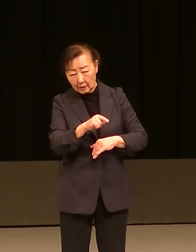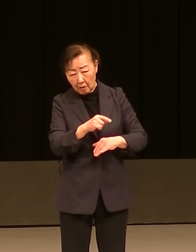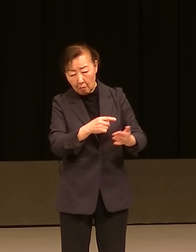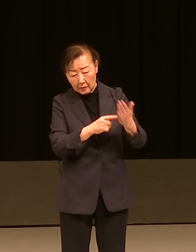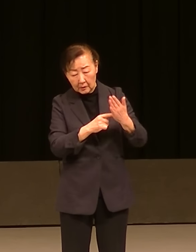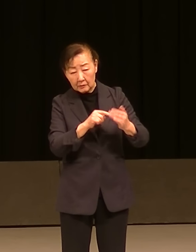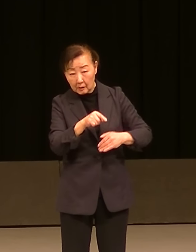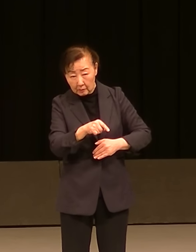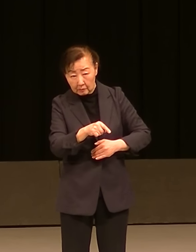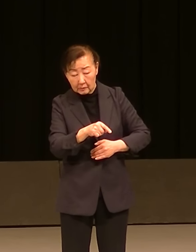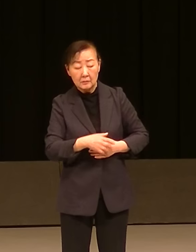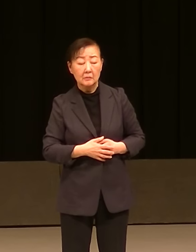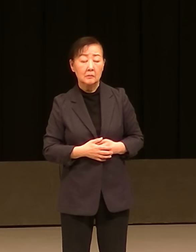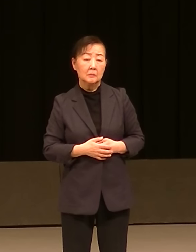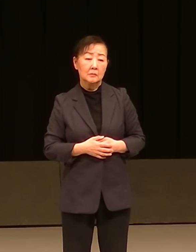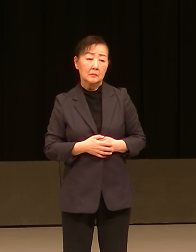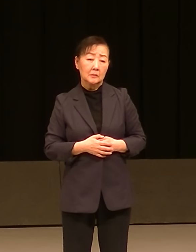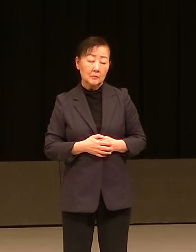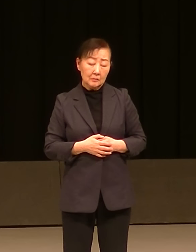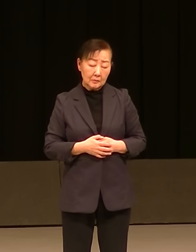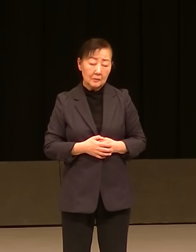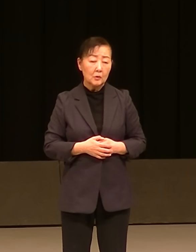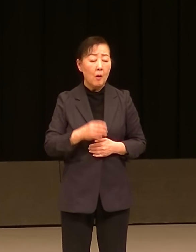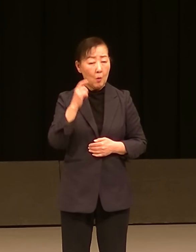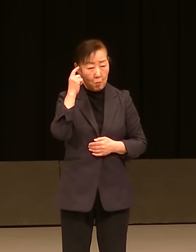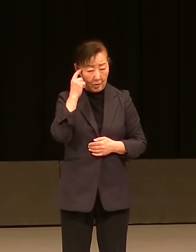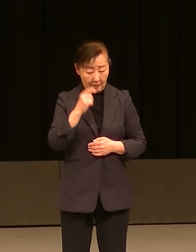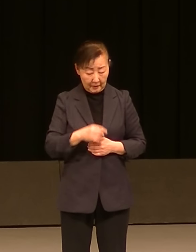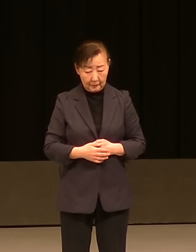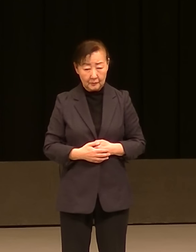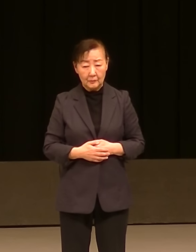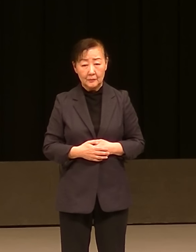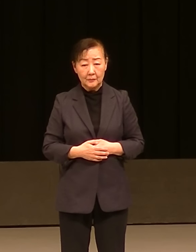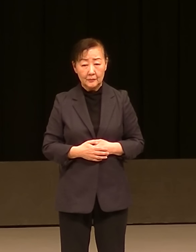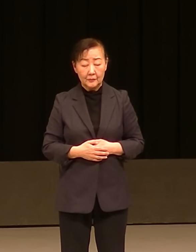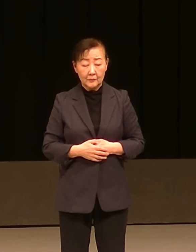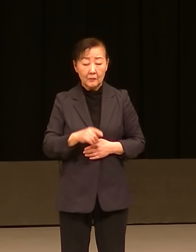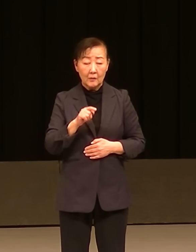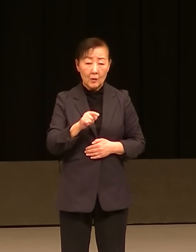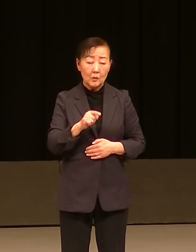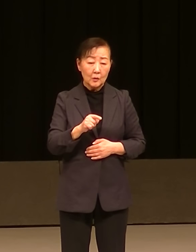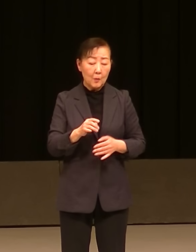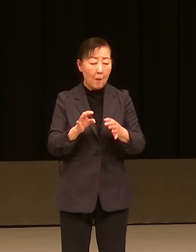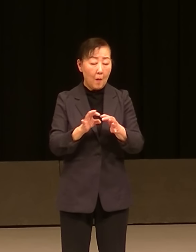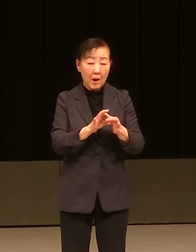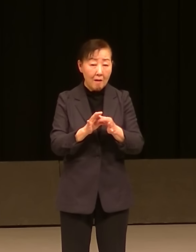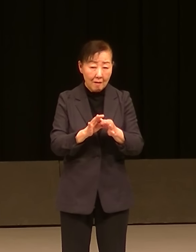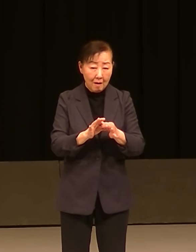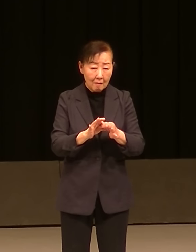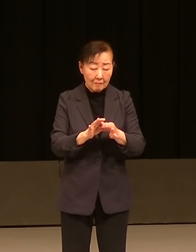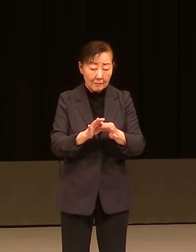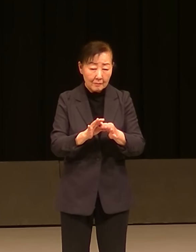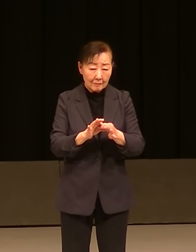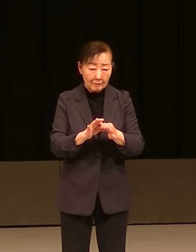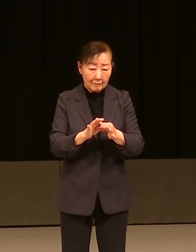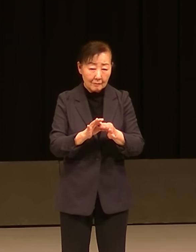くれているとこういうことが言えるのかなと思います。そのこととの関連でちょっと今